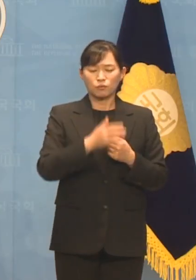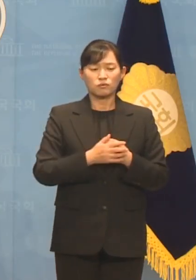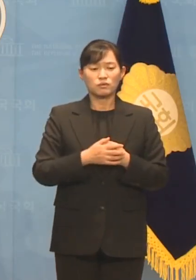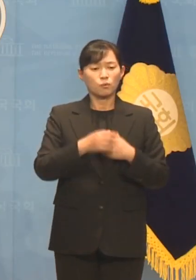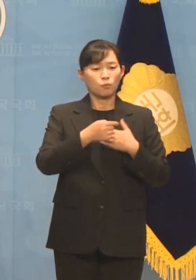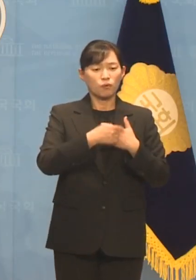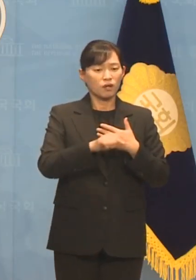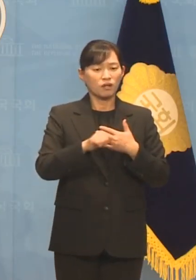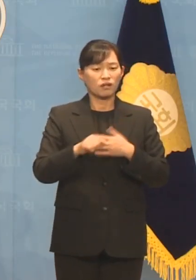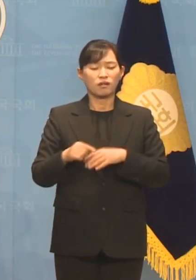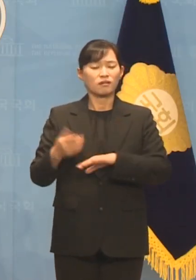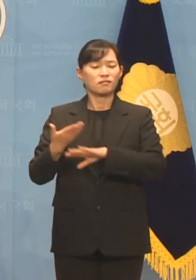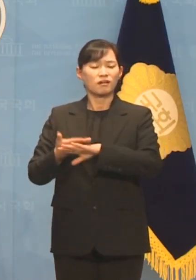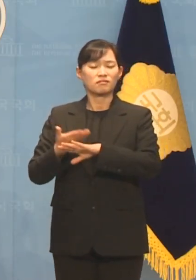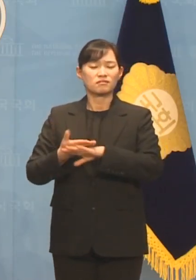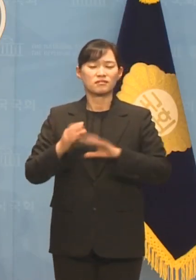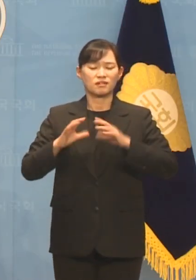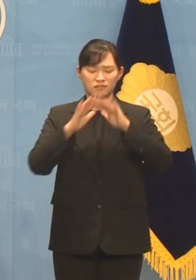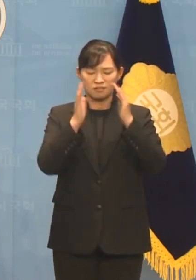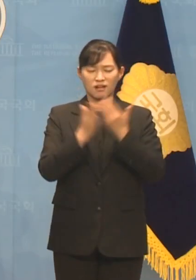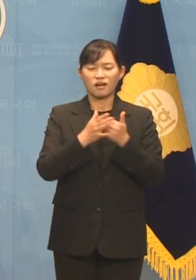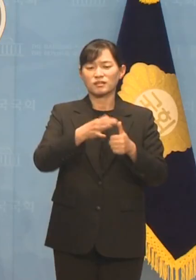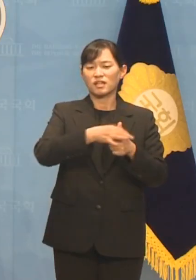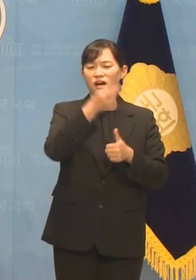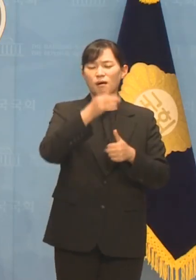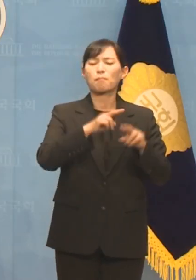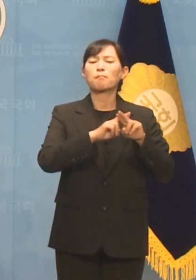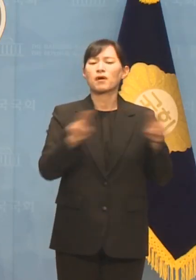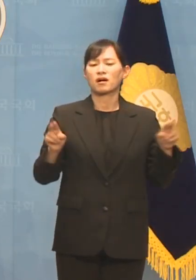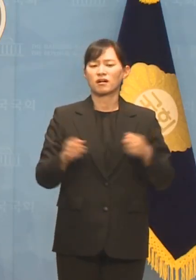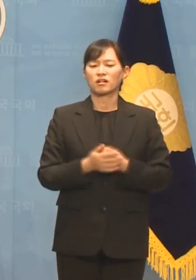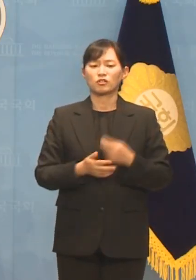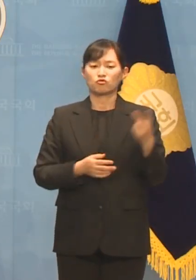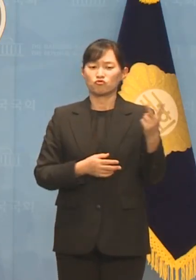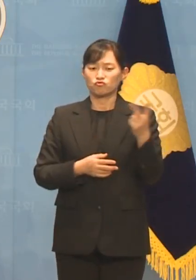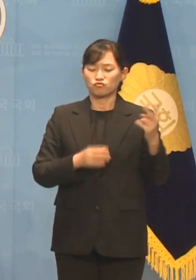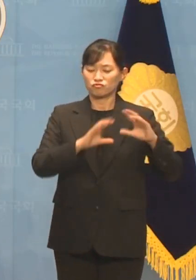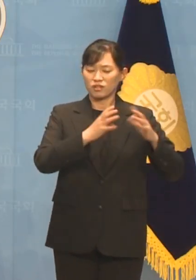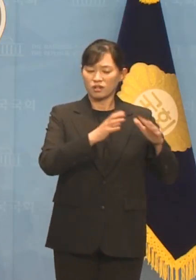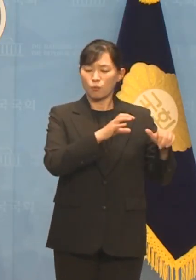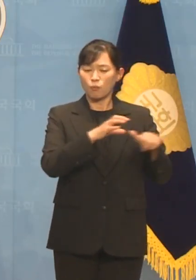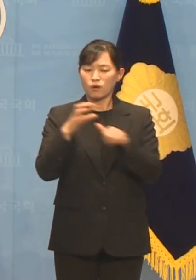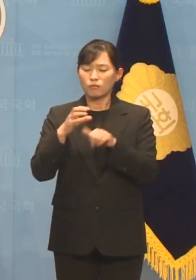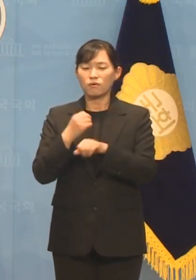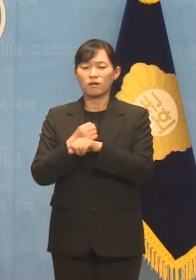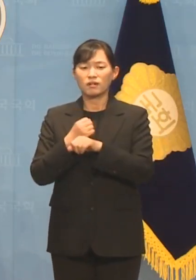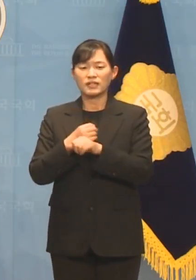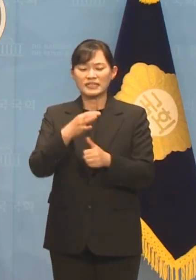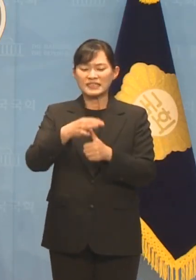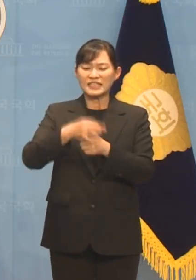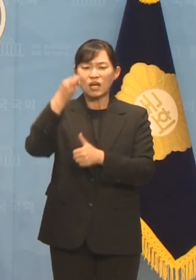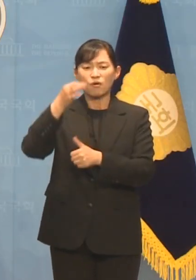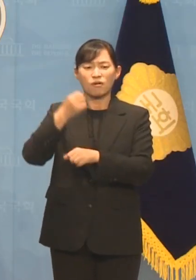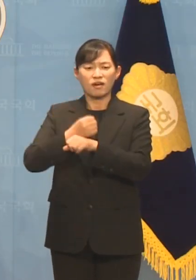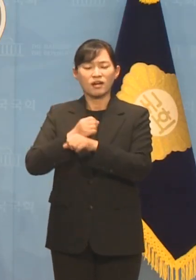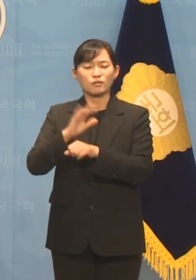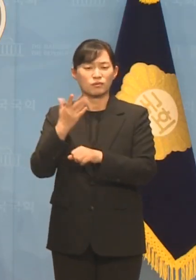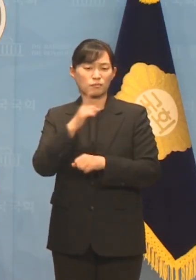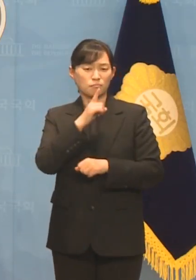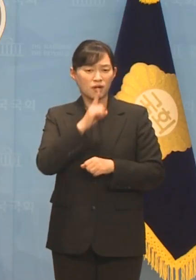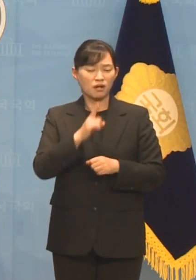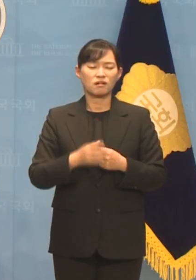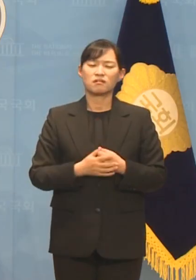모두 사형제를 폐기하였습니다. 이러한 상황에서 두 국가 상황을 인용해 사형제를 실시해야 한다고 주장하는